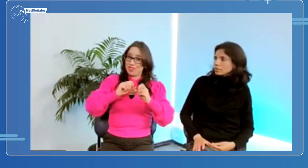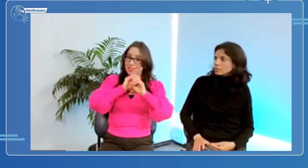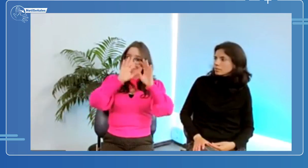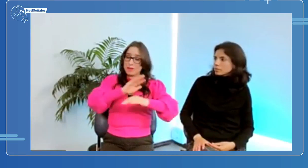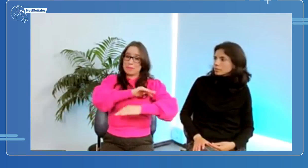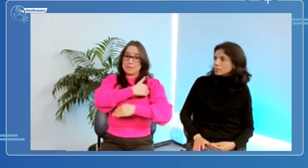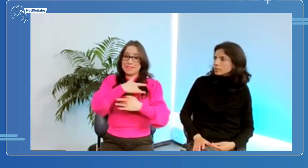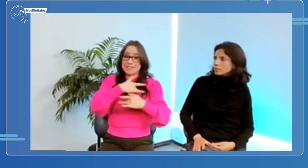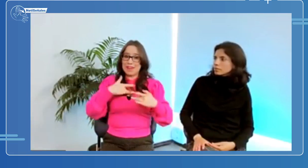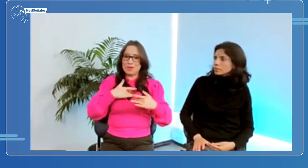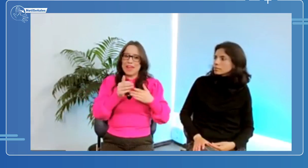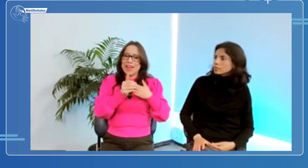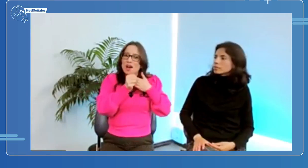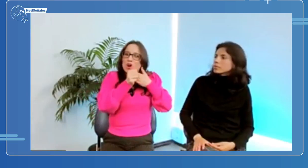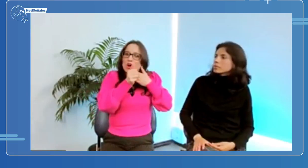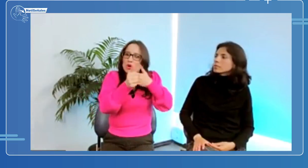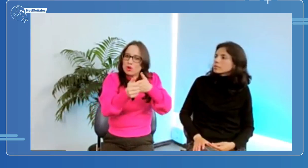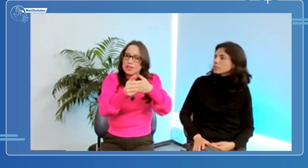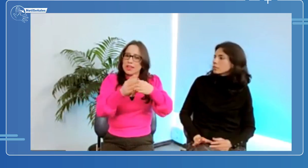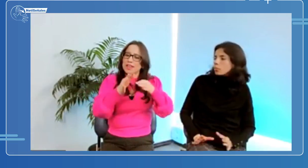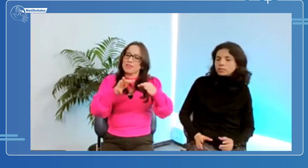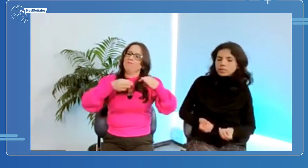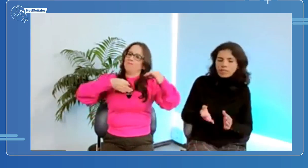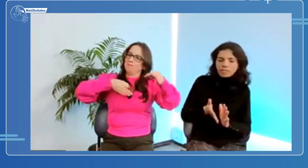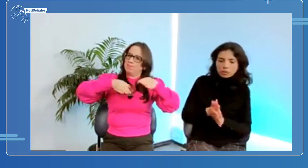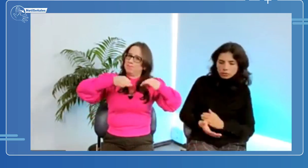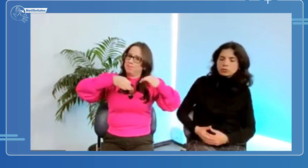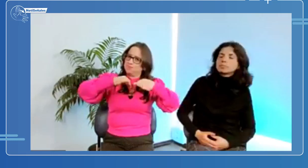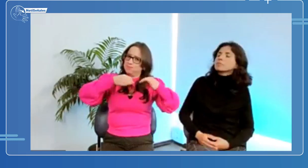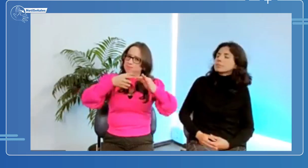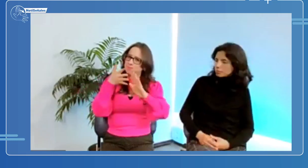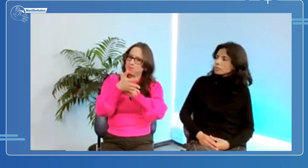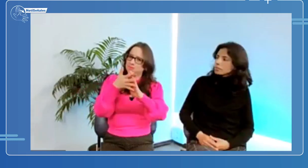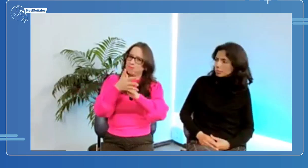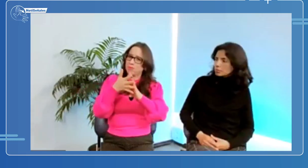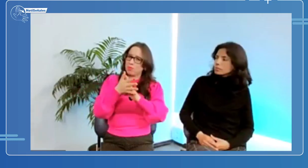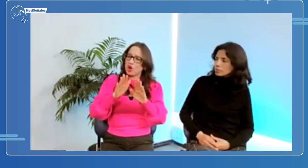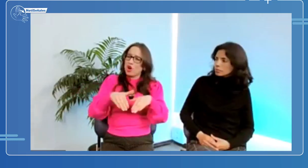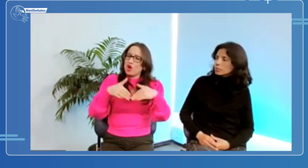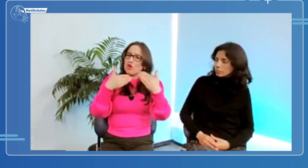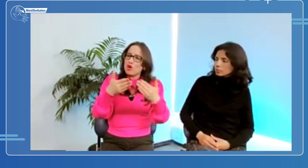sé qué hacer, a dónde acudir. Nosotros explicamos